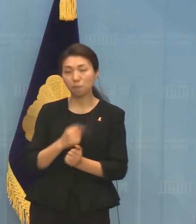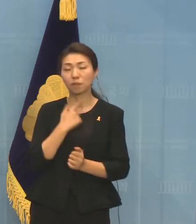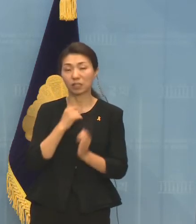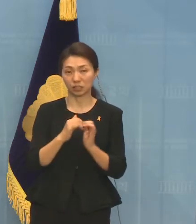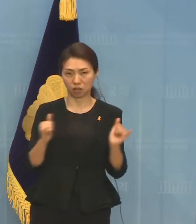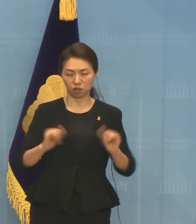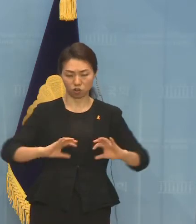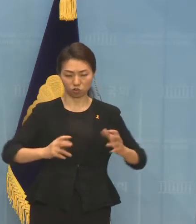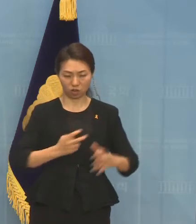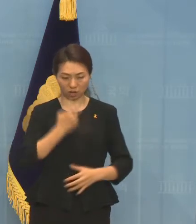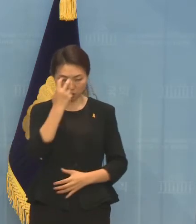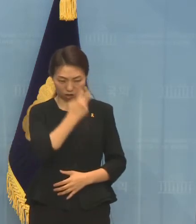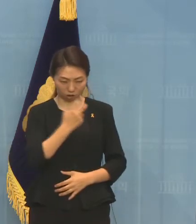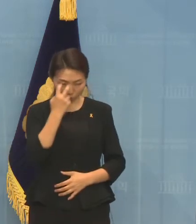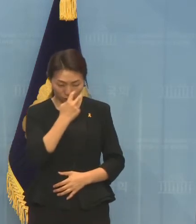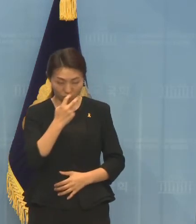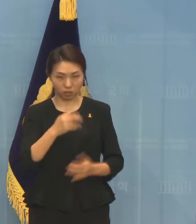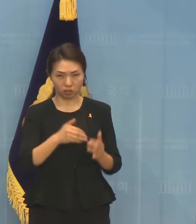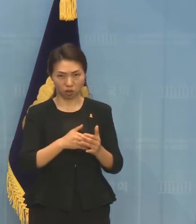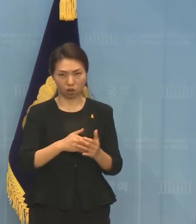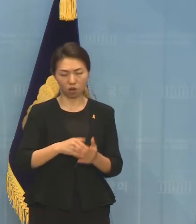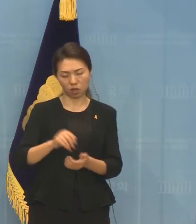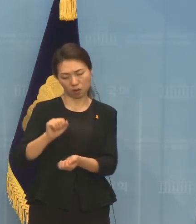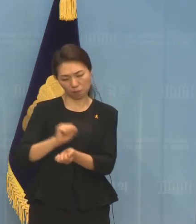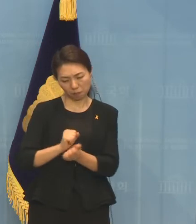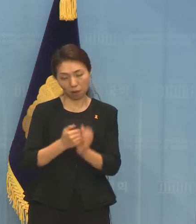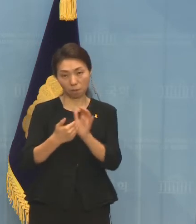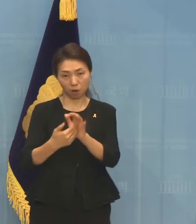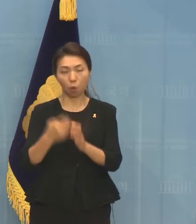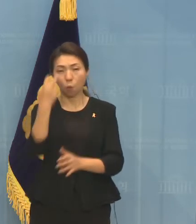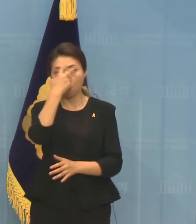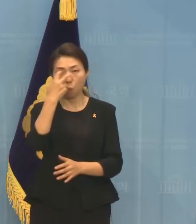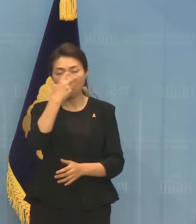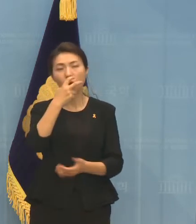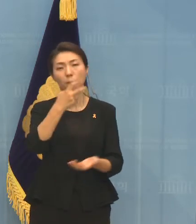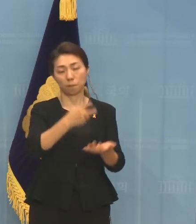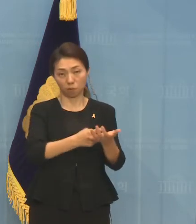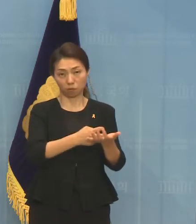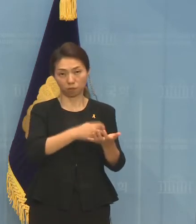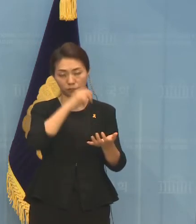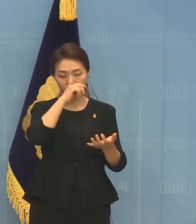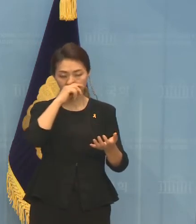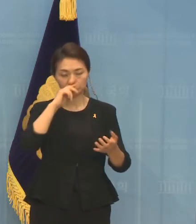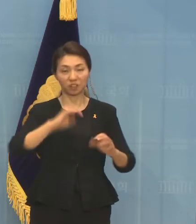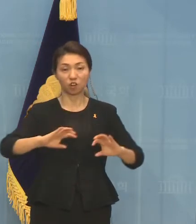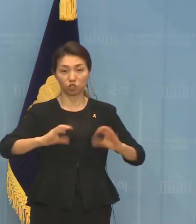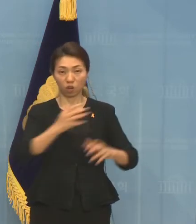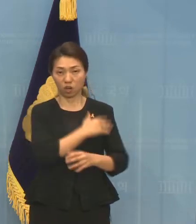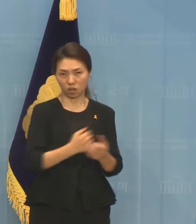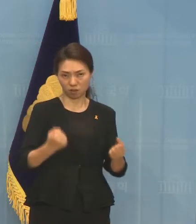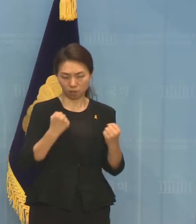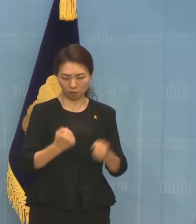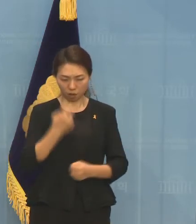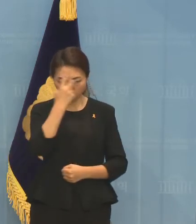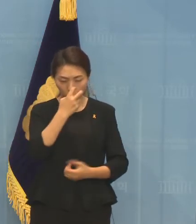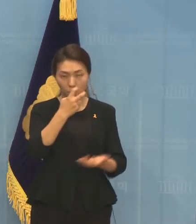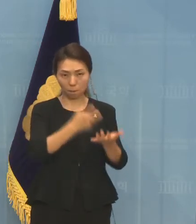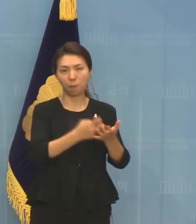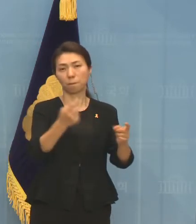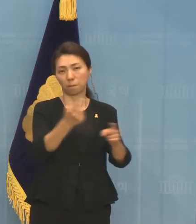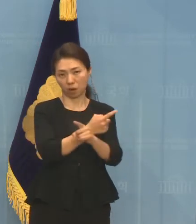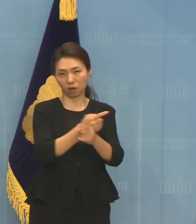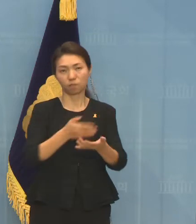위한 수어 영상 QR코드를 표시하도록 하고 그 비용을 국가 또는 지방자치단체가